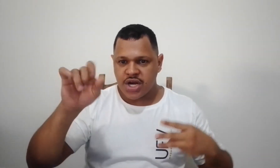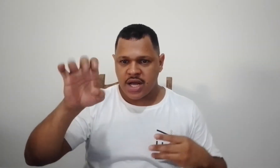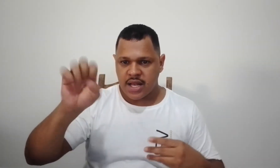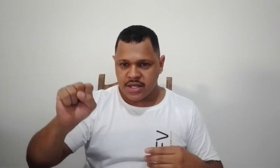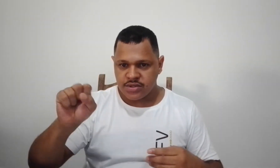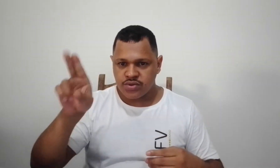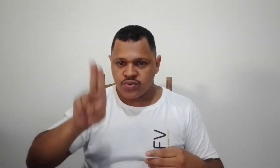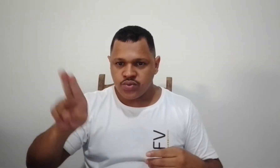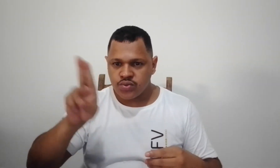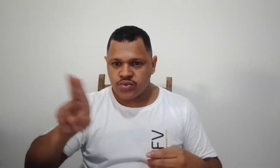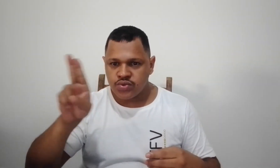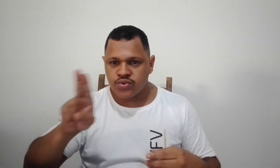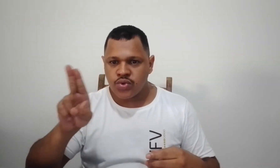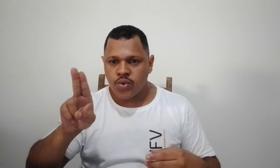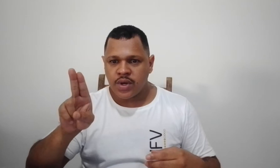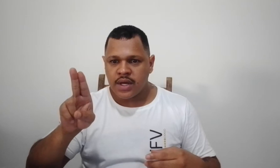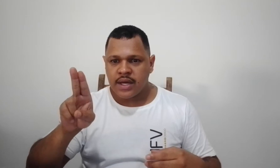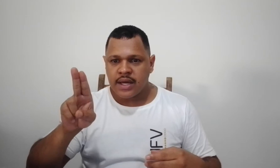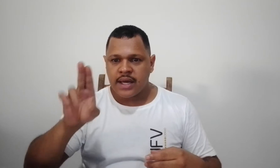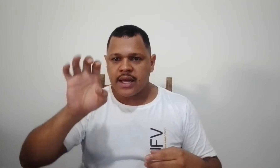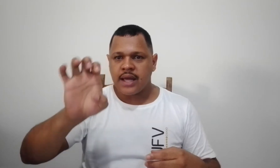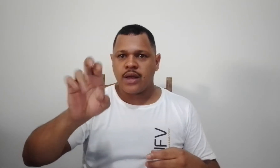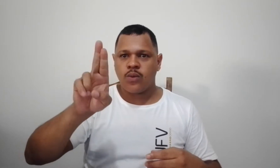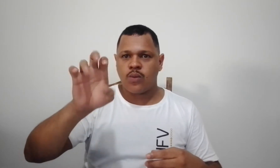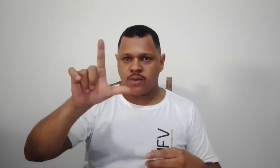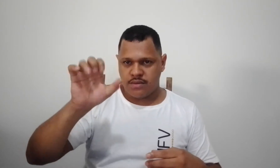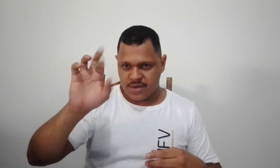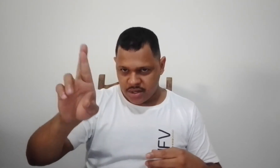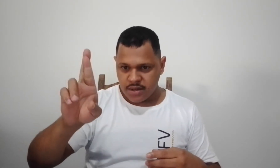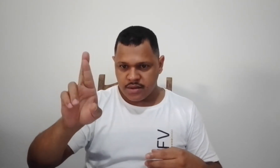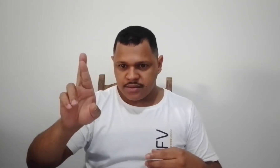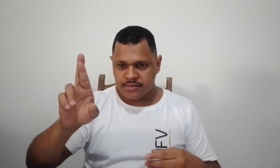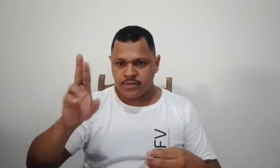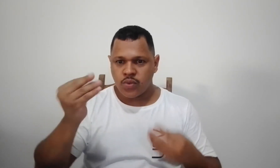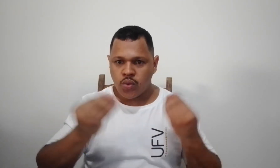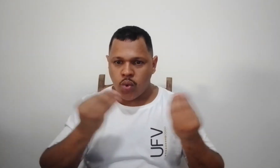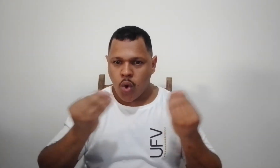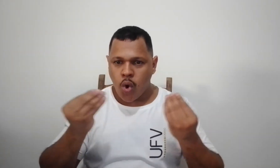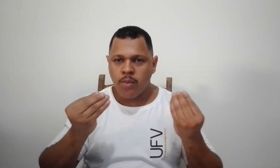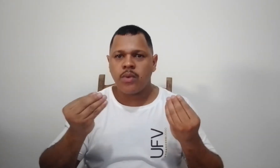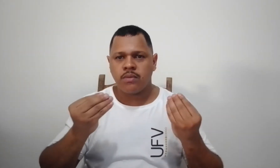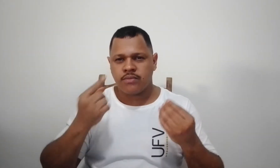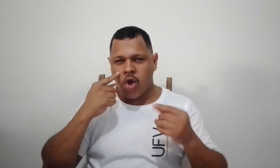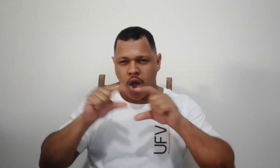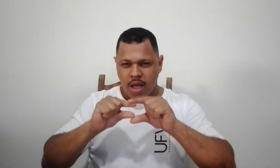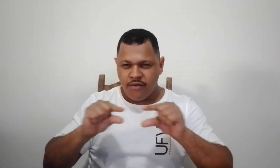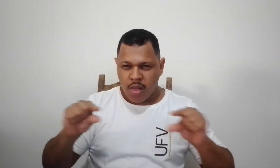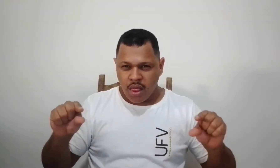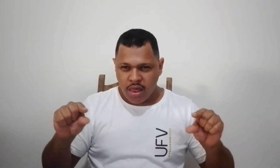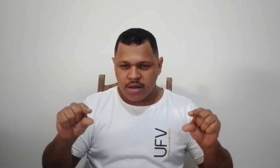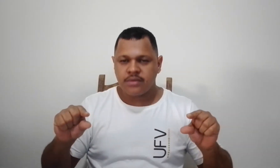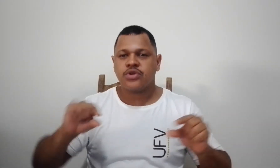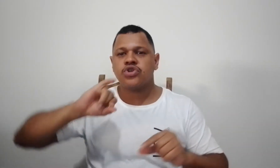uma forma mais fácil. O operador rotacional E elevado a j ômega t é um operador que representa